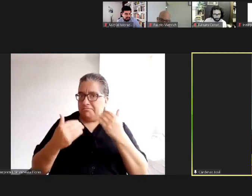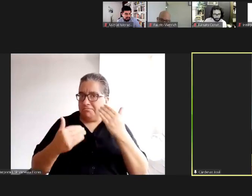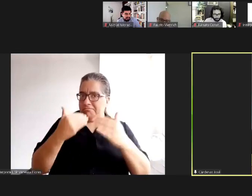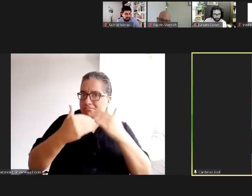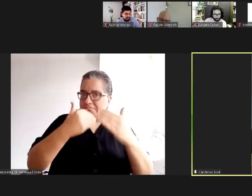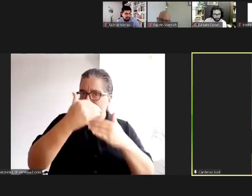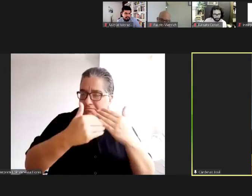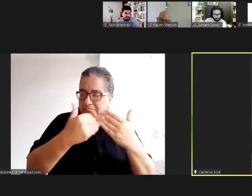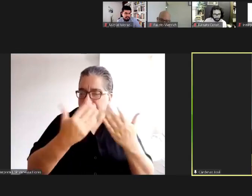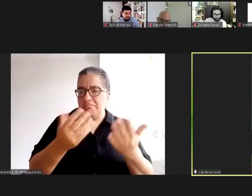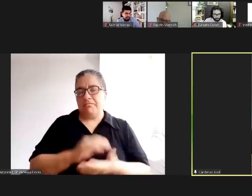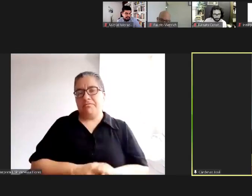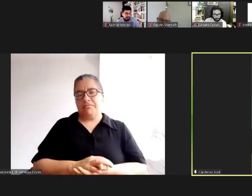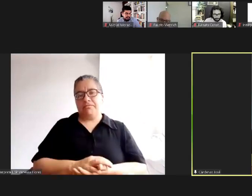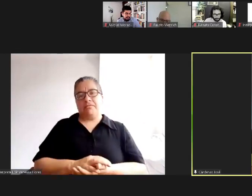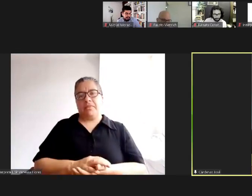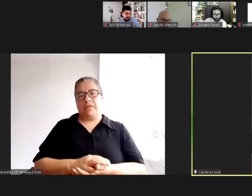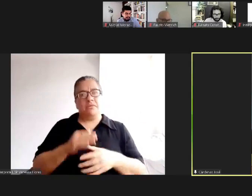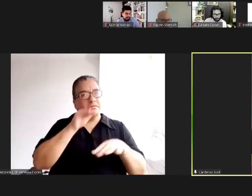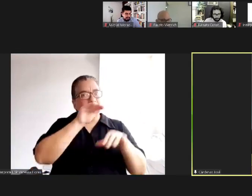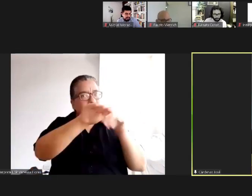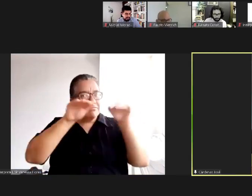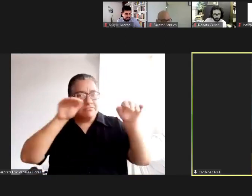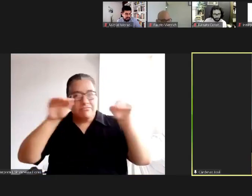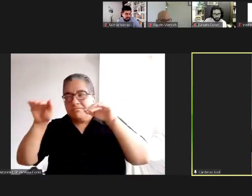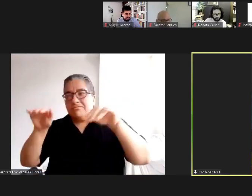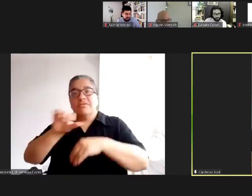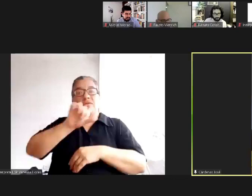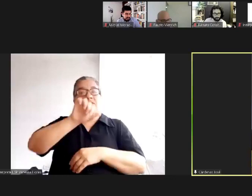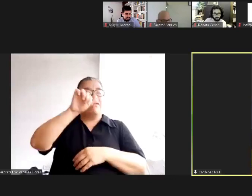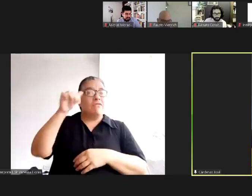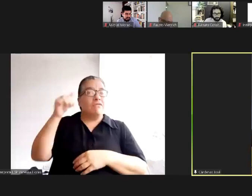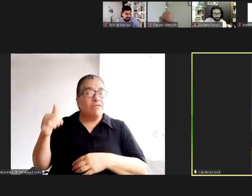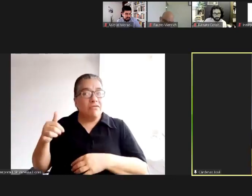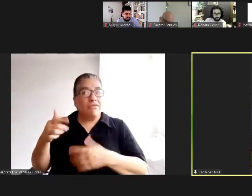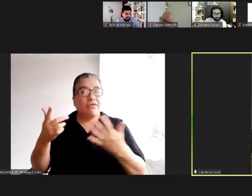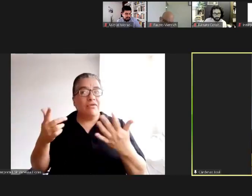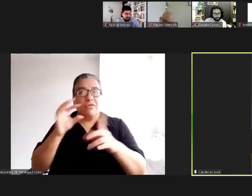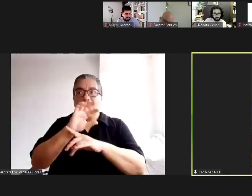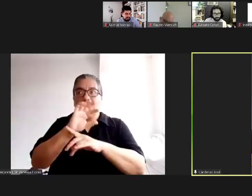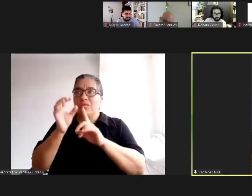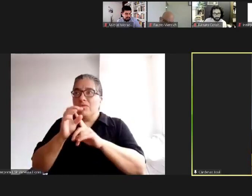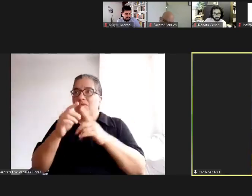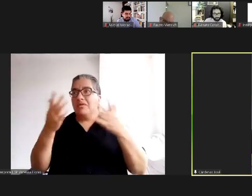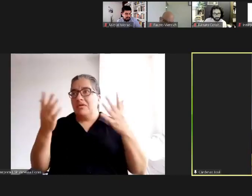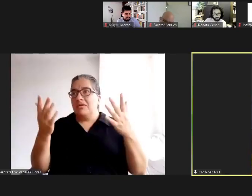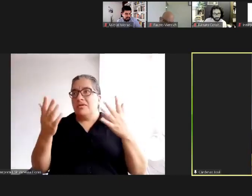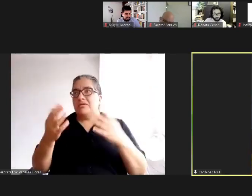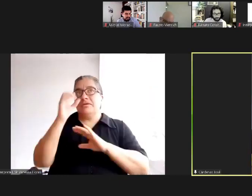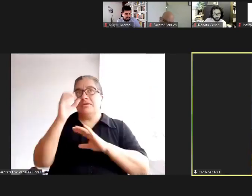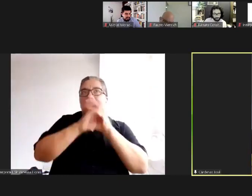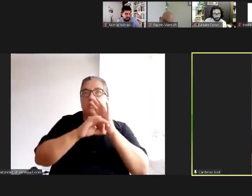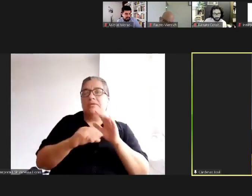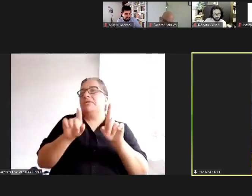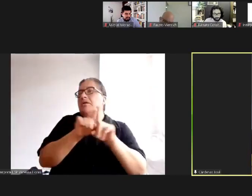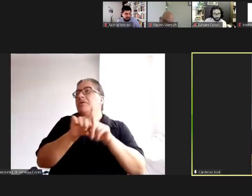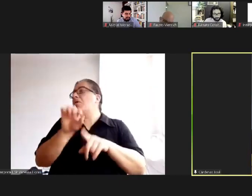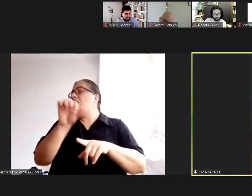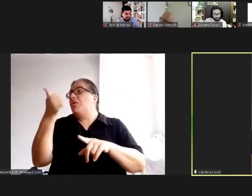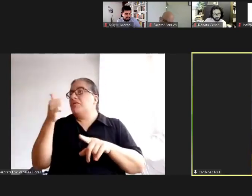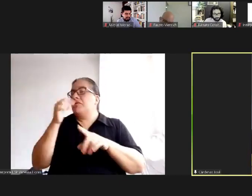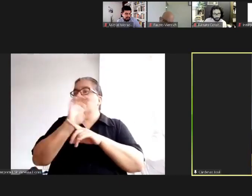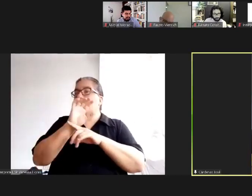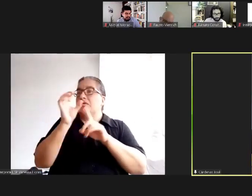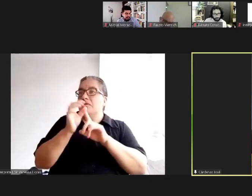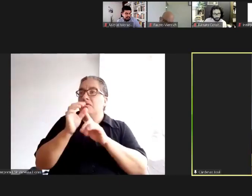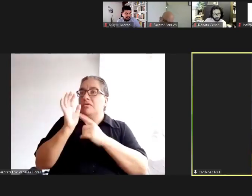también contagiando a los otros contenidos culturales para que también incluya estos elementos, pero creemos